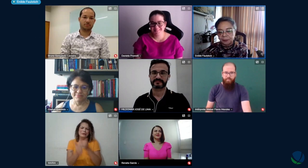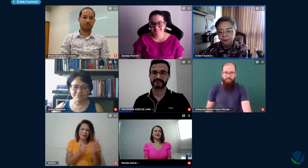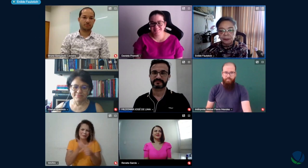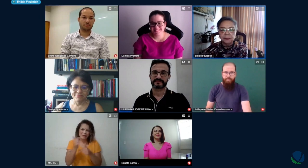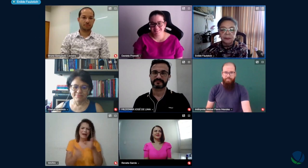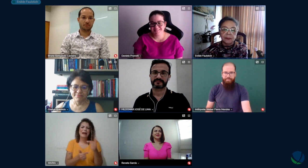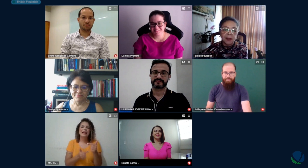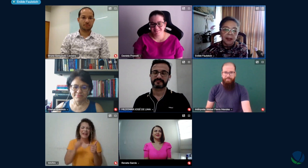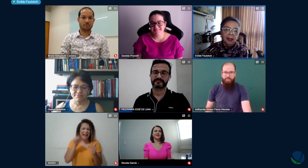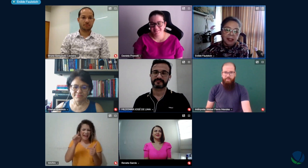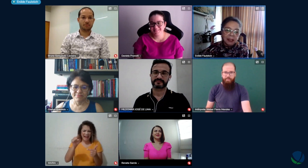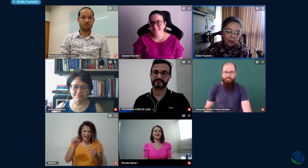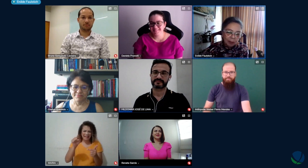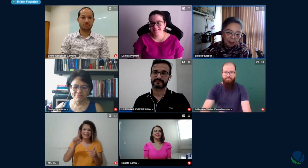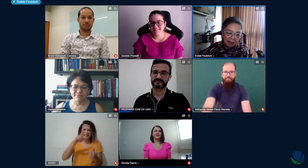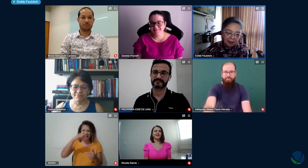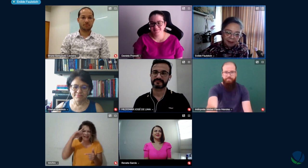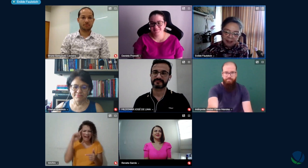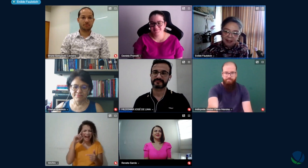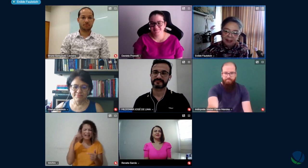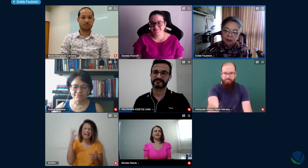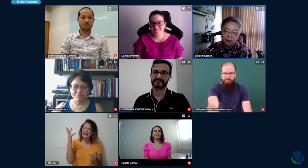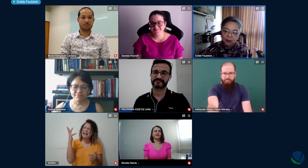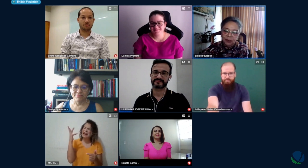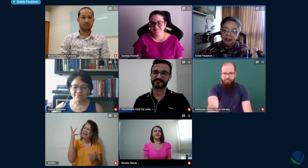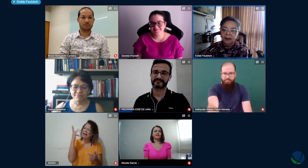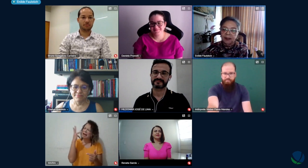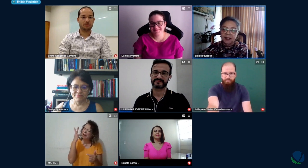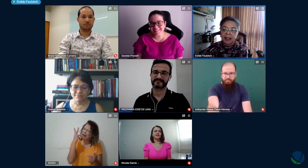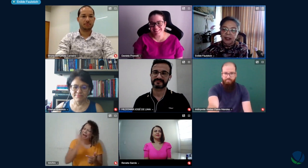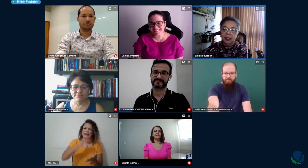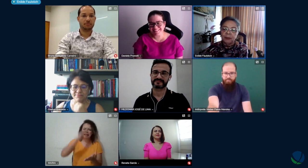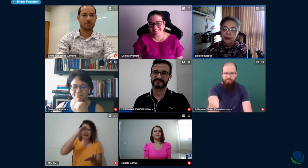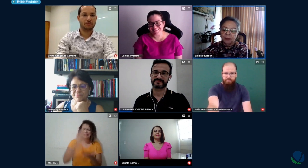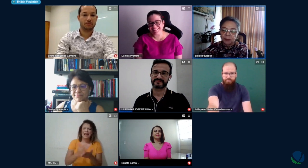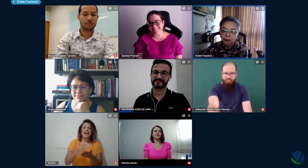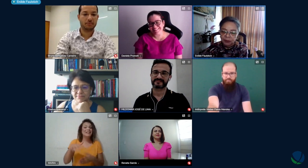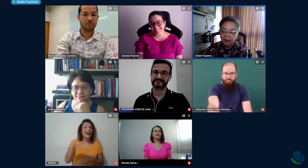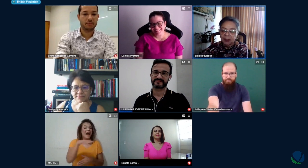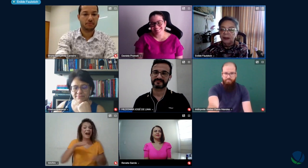de. Desenvolveu uma bela tese na área de música, né, se nas